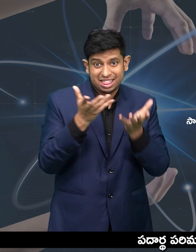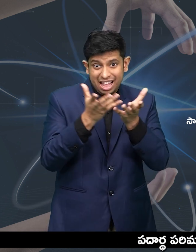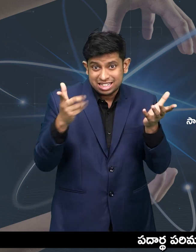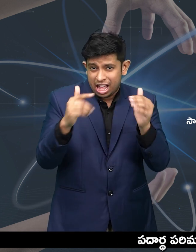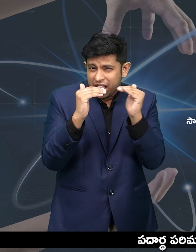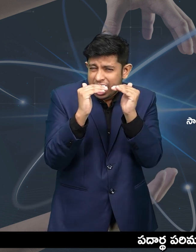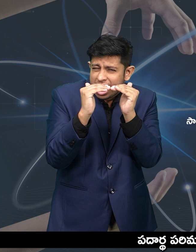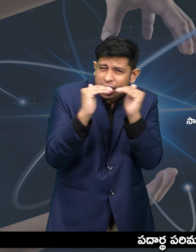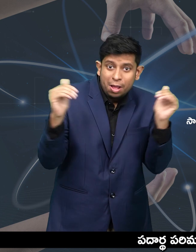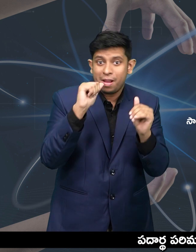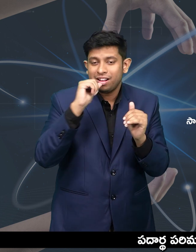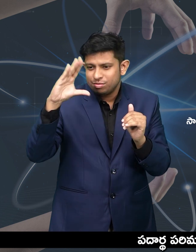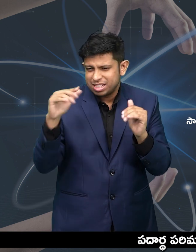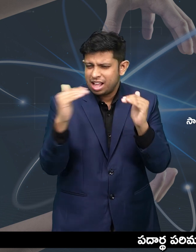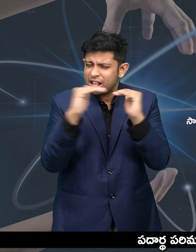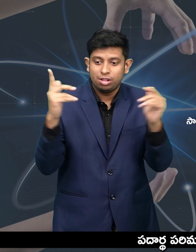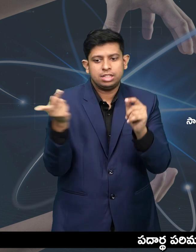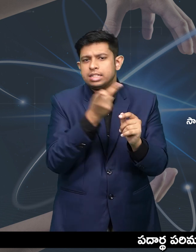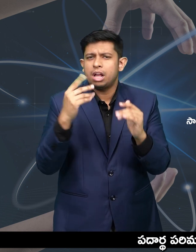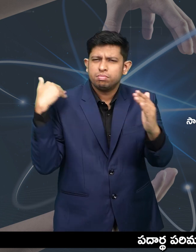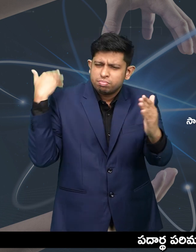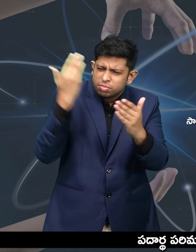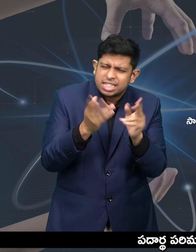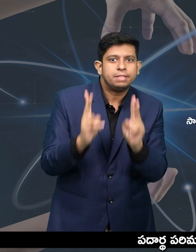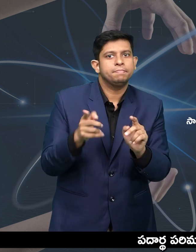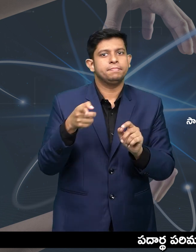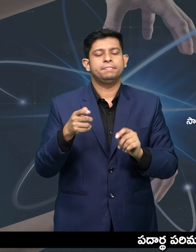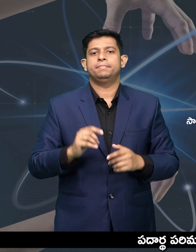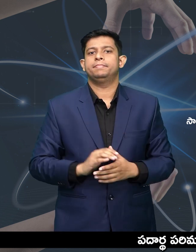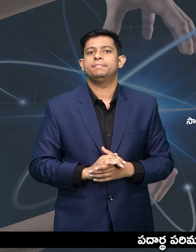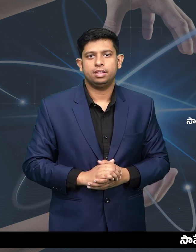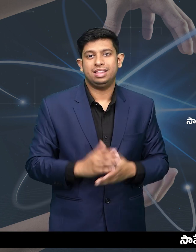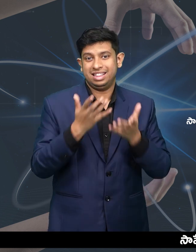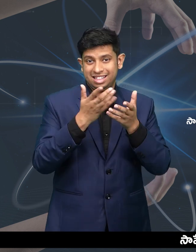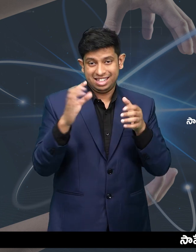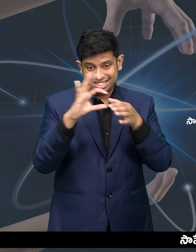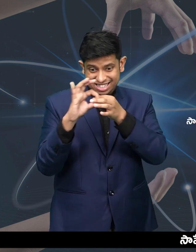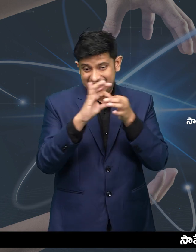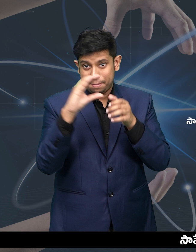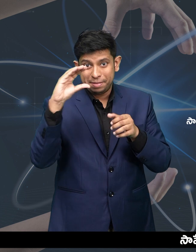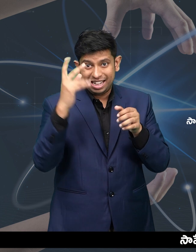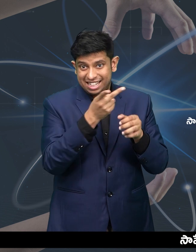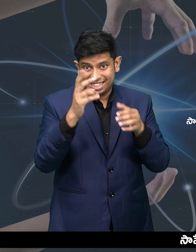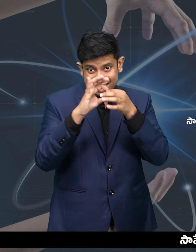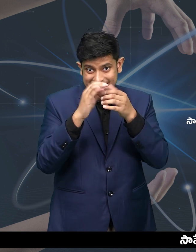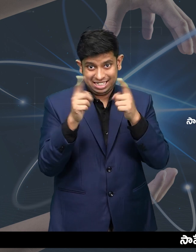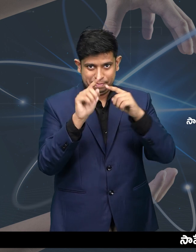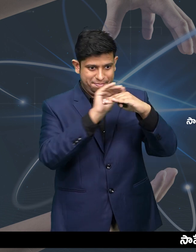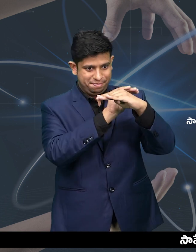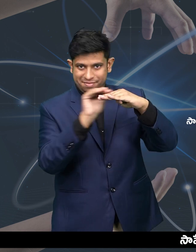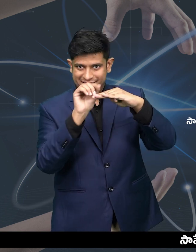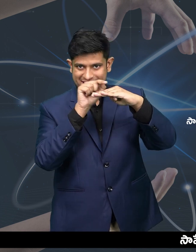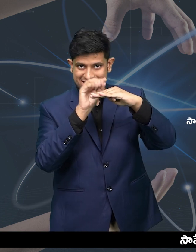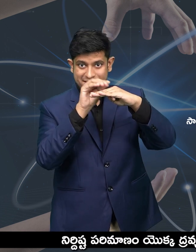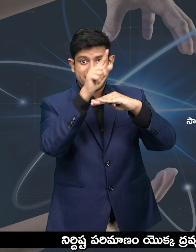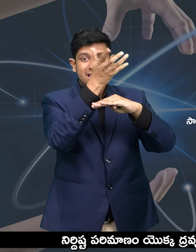పరిమాణం నీటి పరిమాణానికి సమానం కాబట్టి సాపేక్ష సాంద్రత =